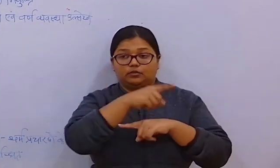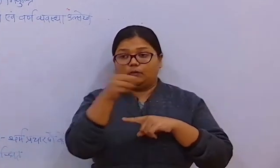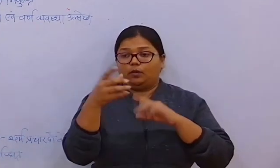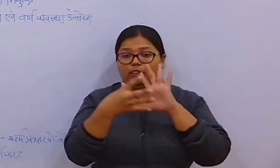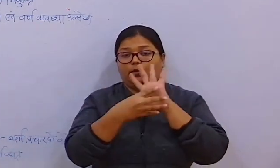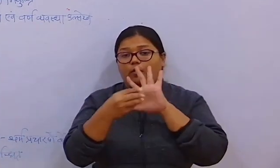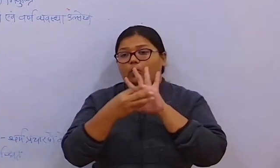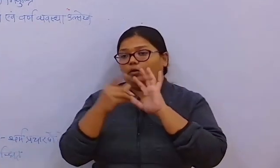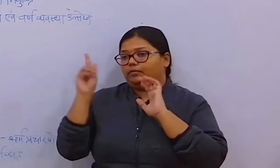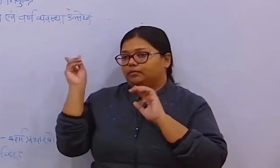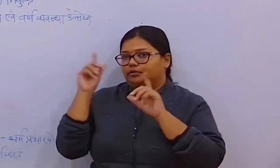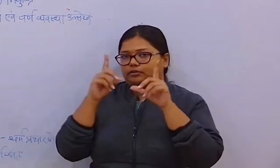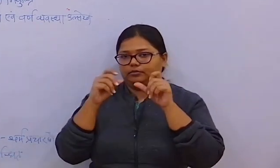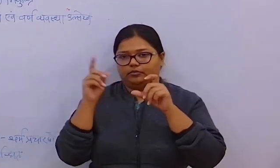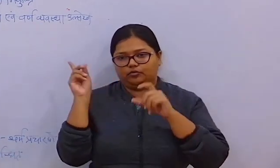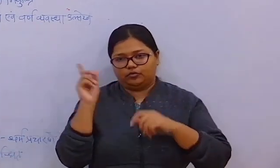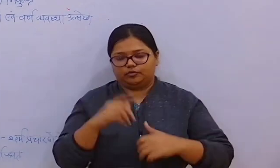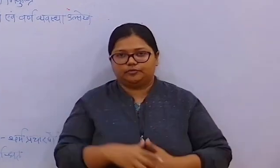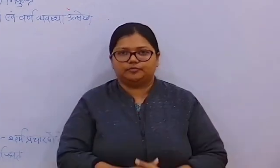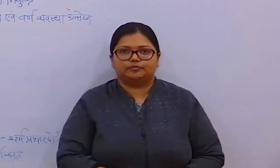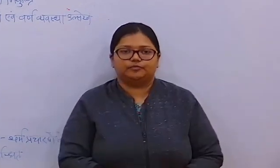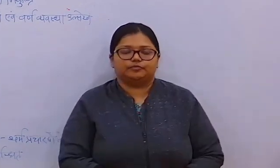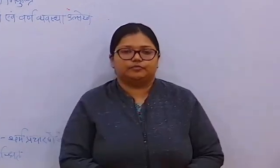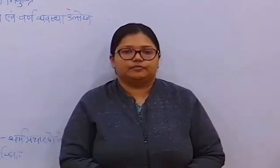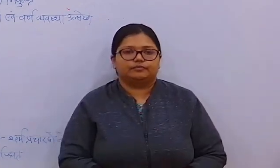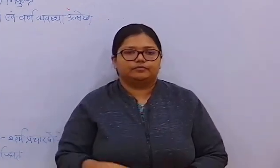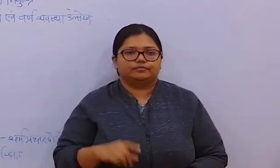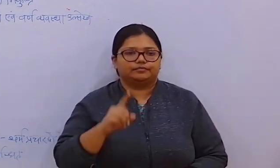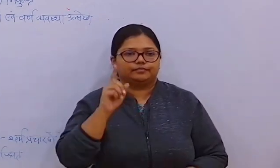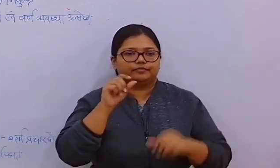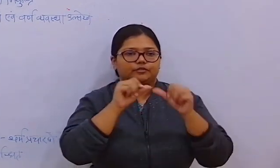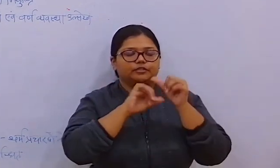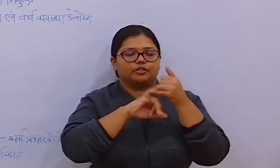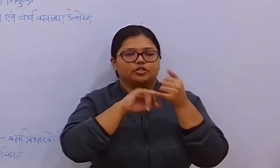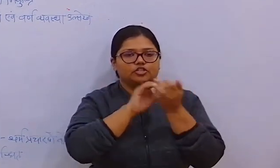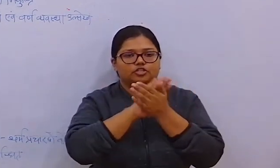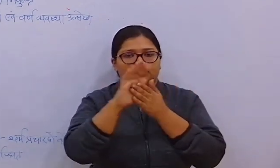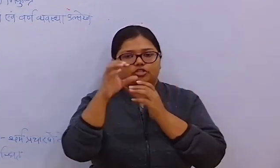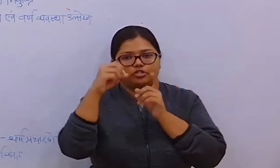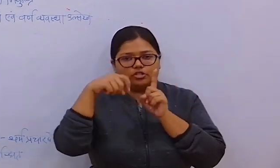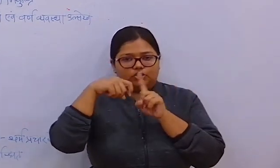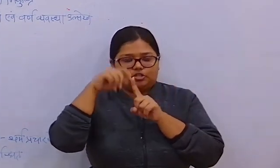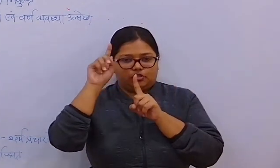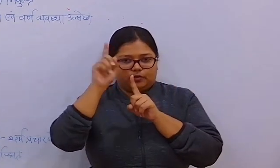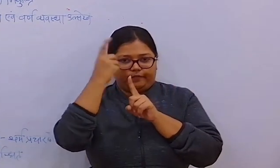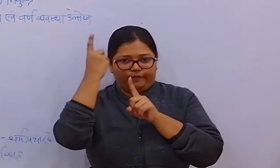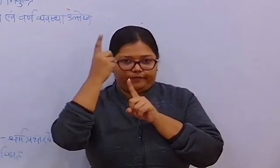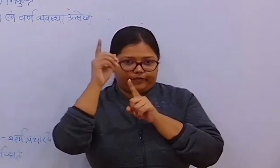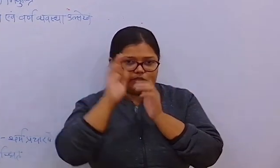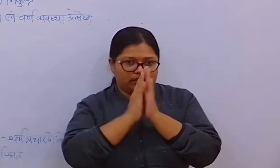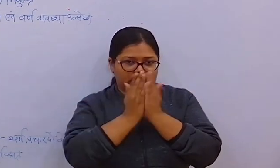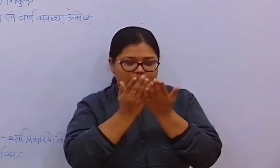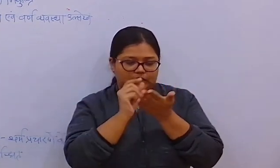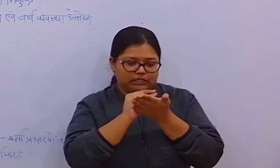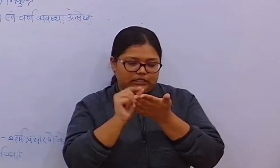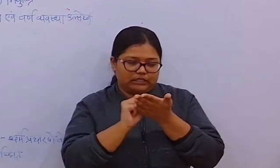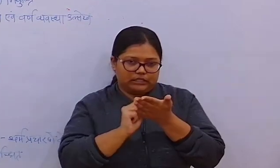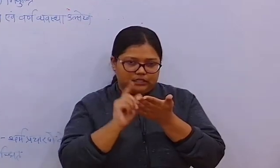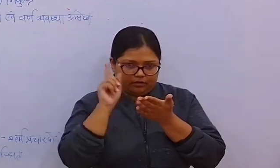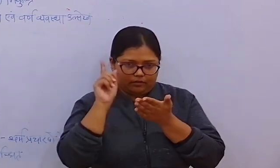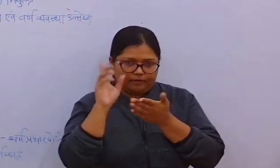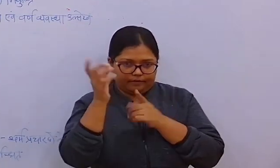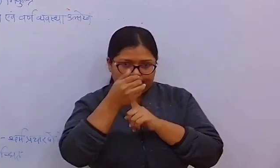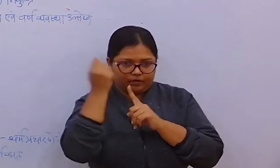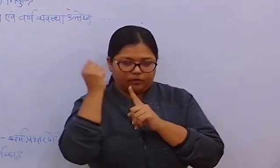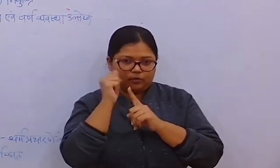प्रथम शिलालेख में इनके यानी अशोक के प्रथम शिलालेख में पशु बलि की निंदा की गई है और